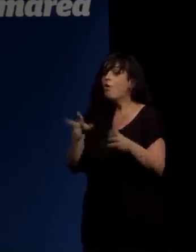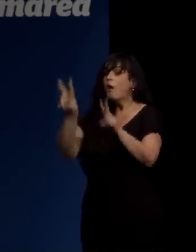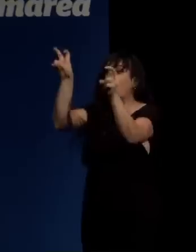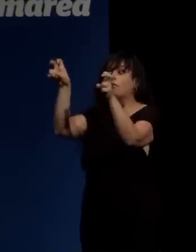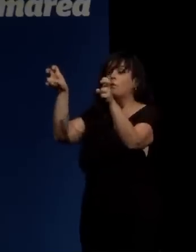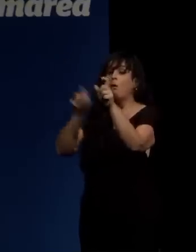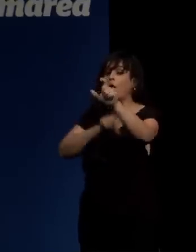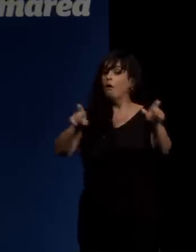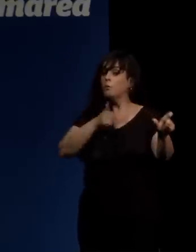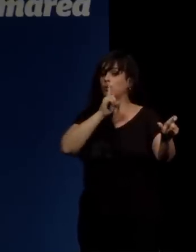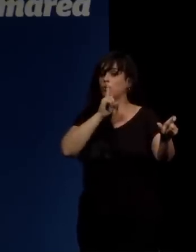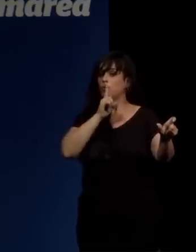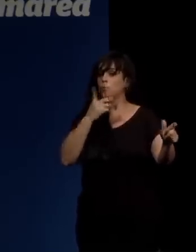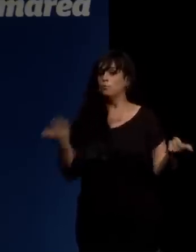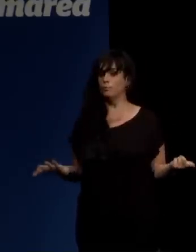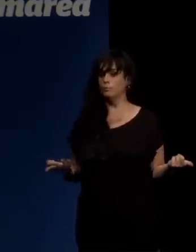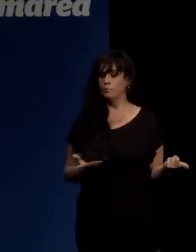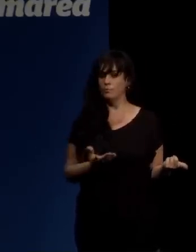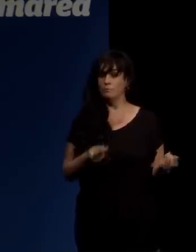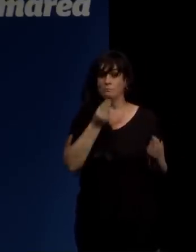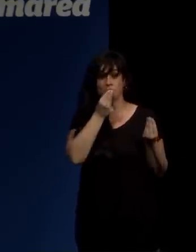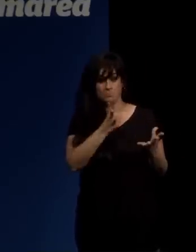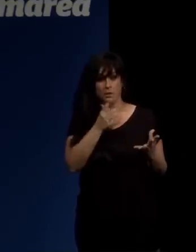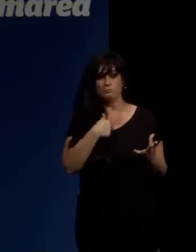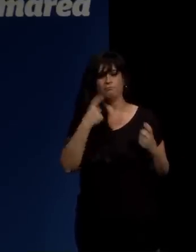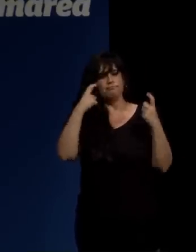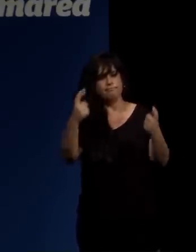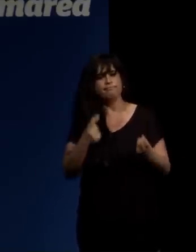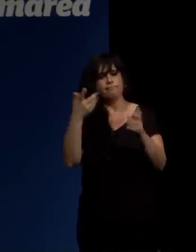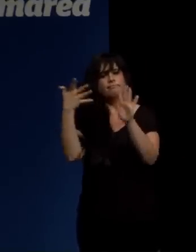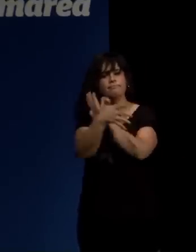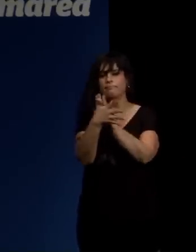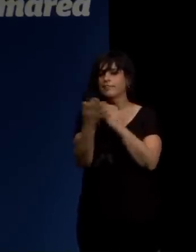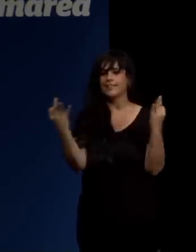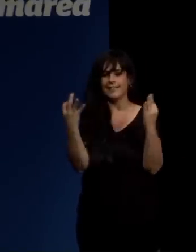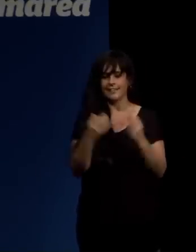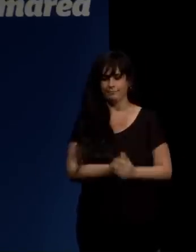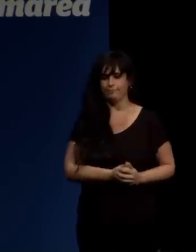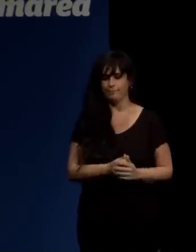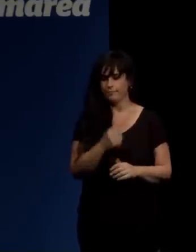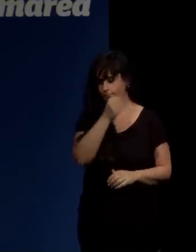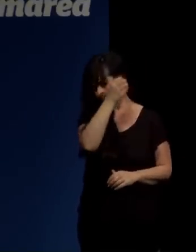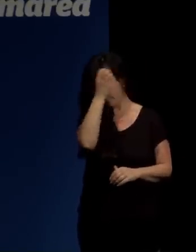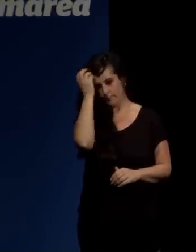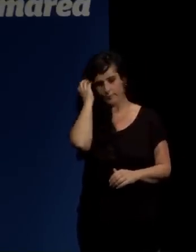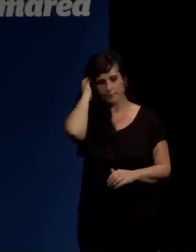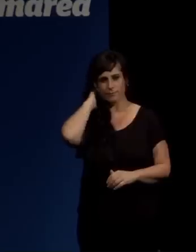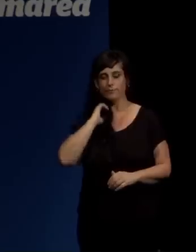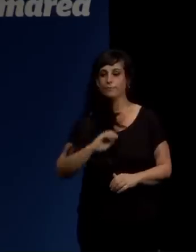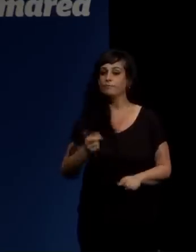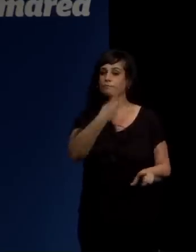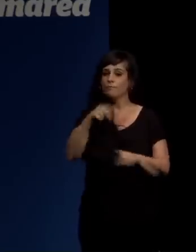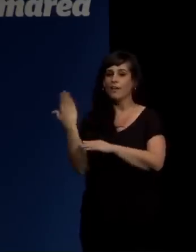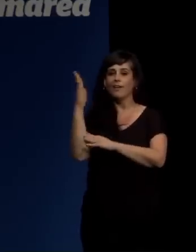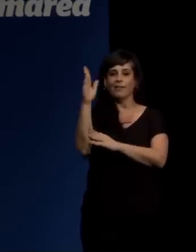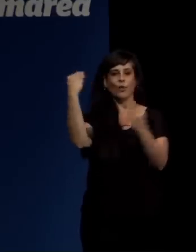pois, con isto, o que quero decir é que temos o mellor candidato